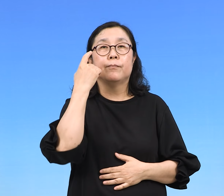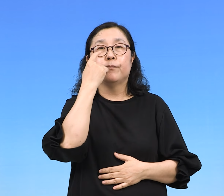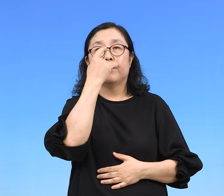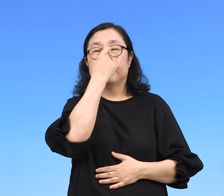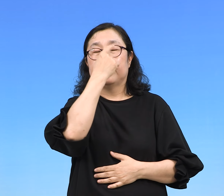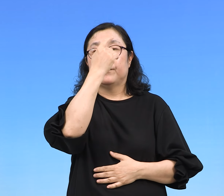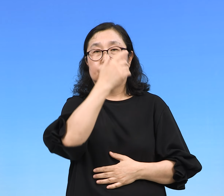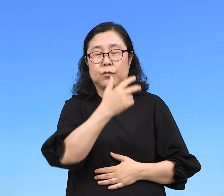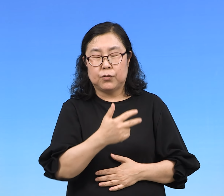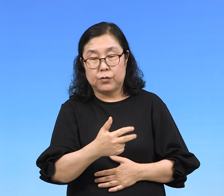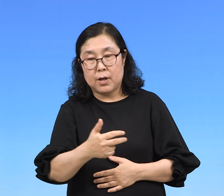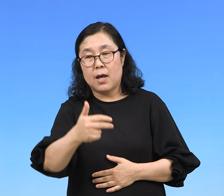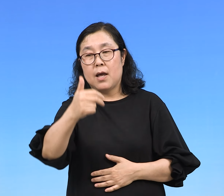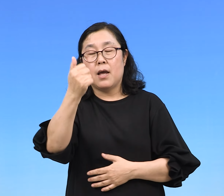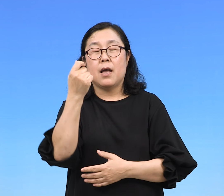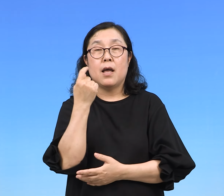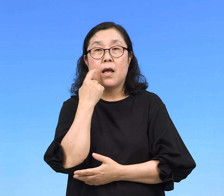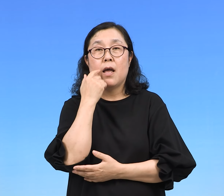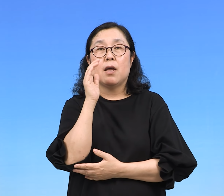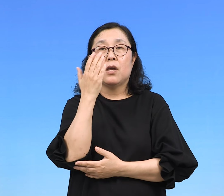영광을 보네.